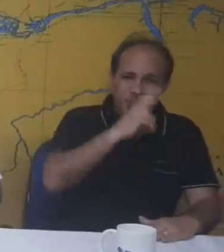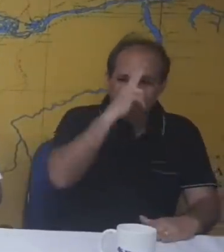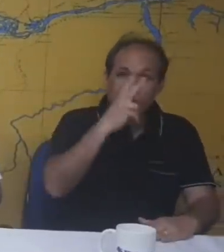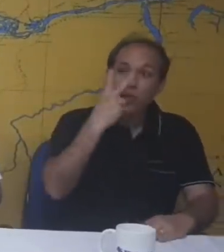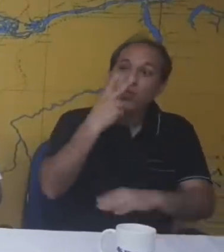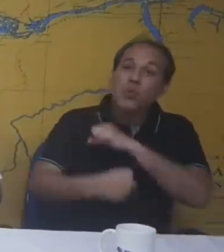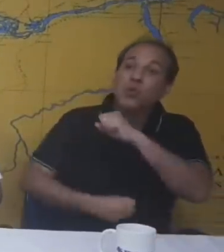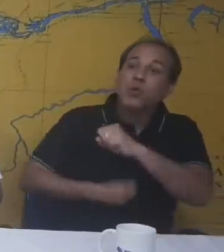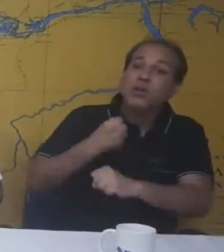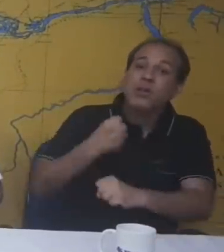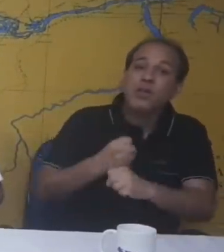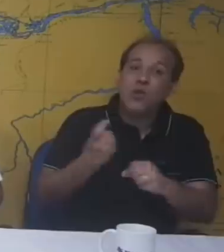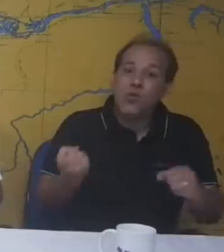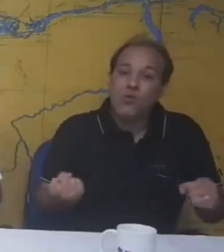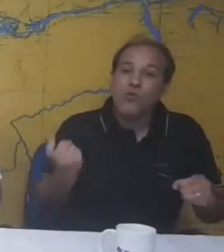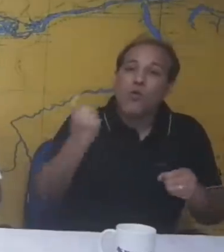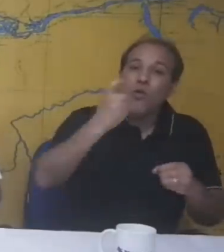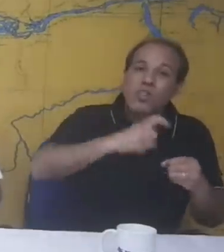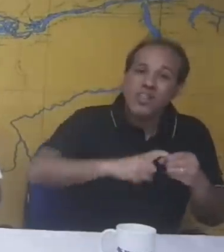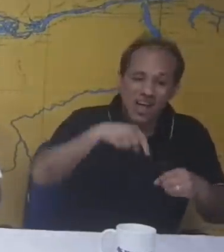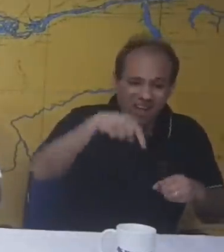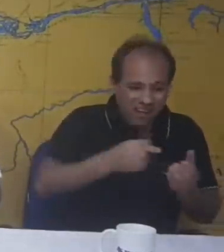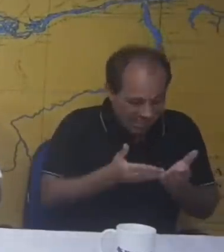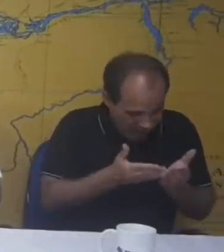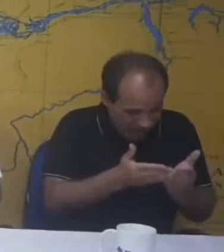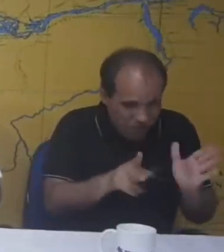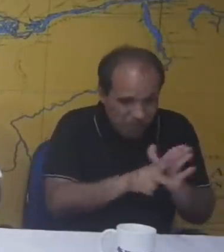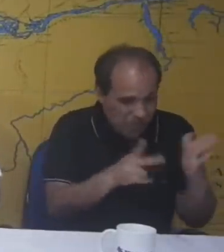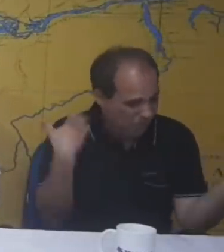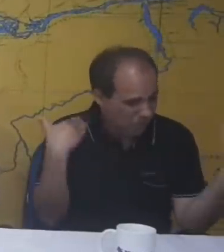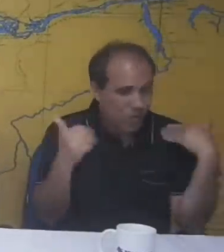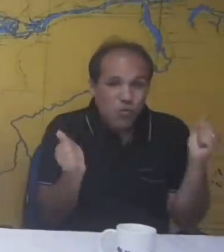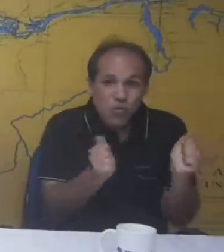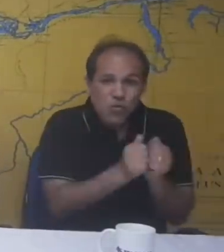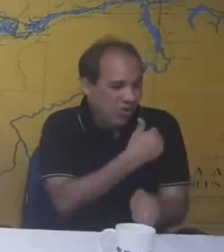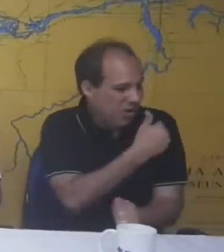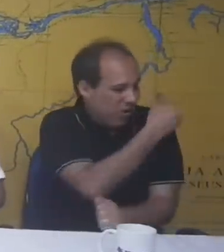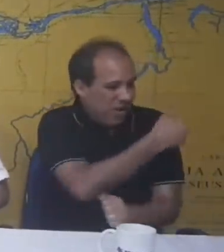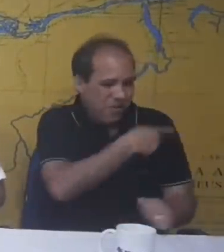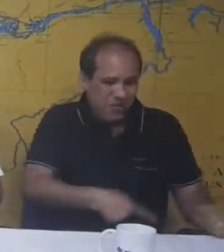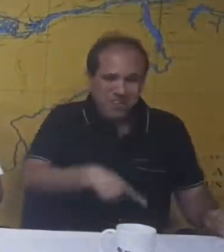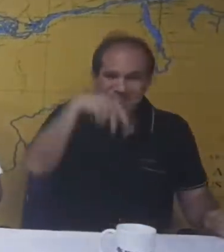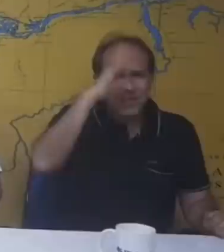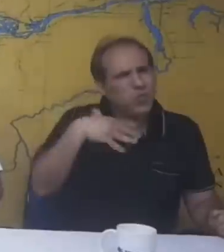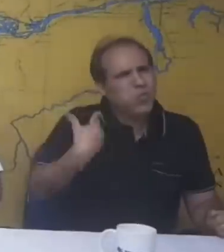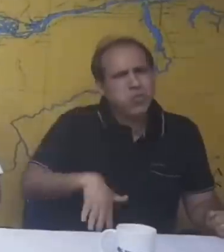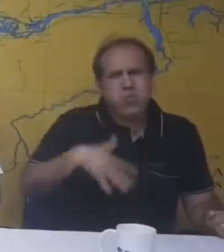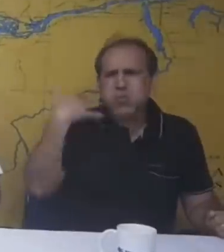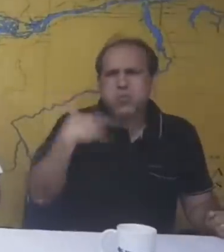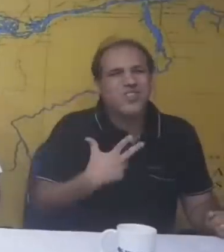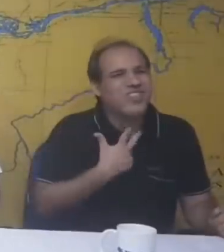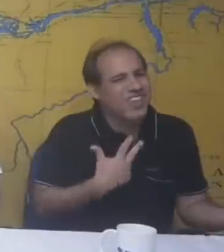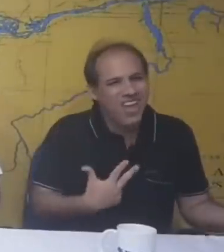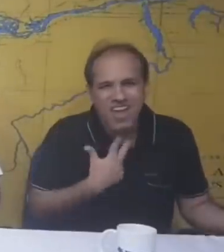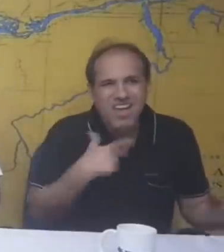de 2 anos, voltar para bordo de um navio da Marinha do Brasil ao lado do presidente da República. Isso aí não tem preço. Mais um ministro. E dos